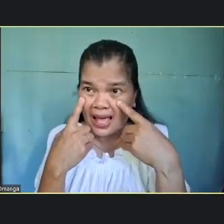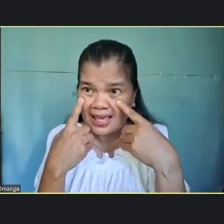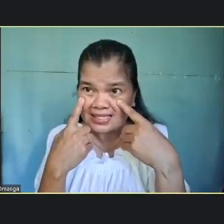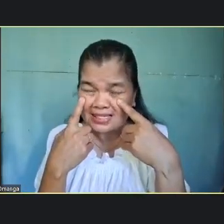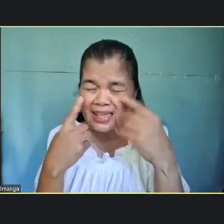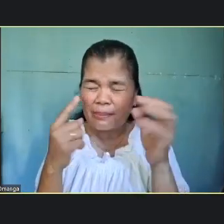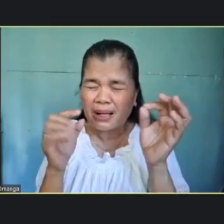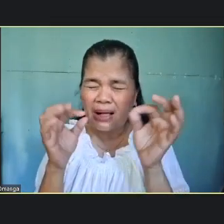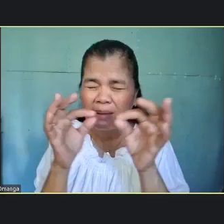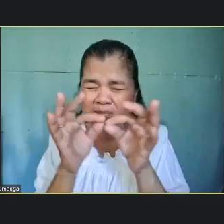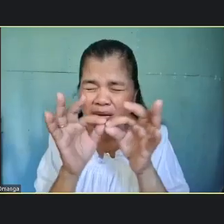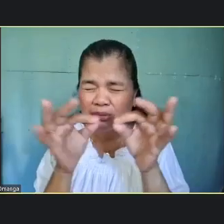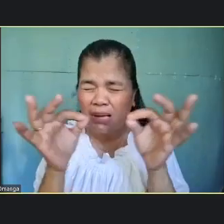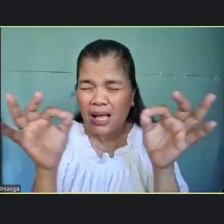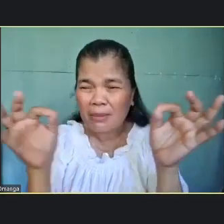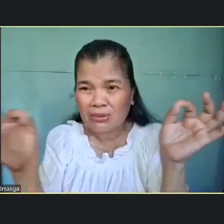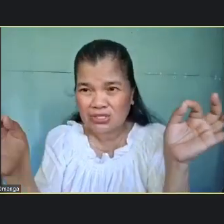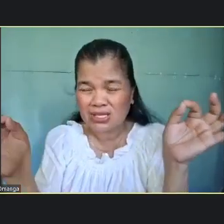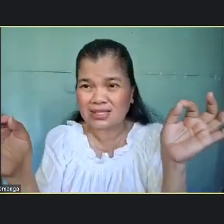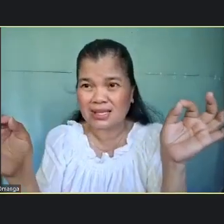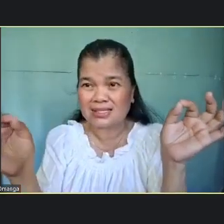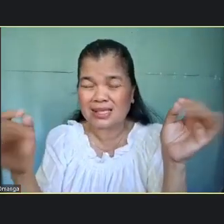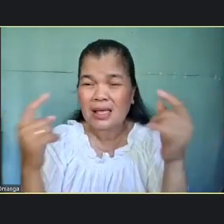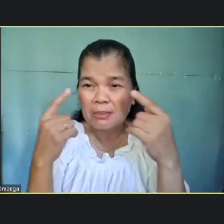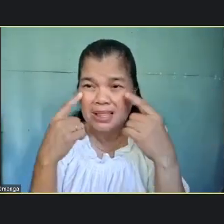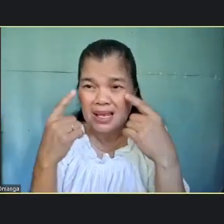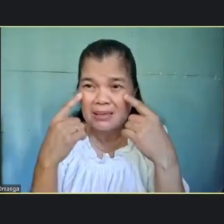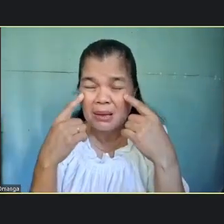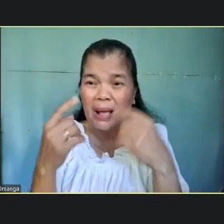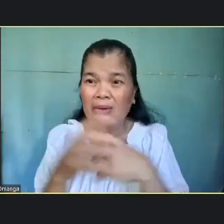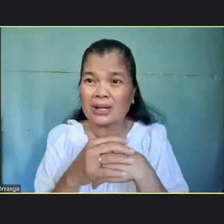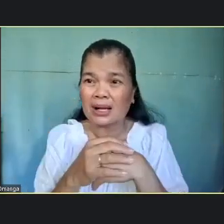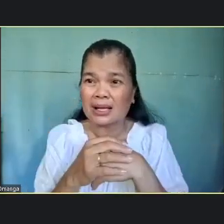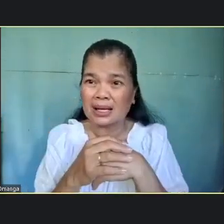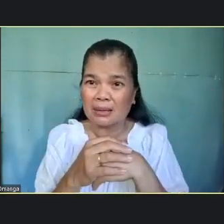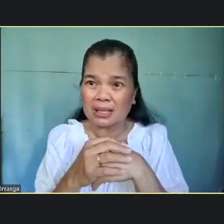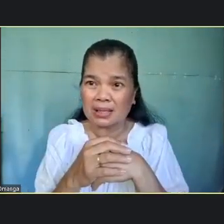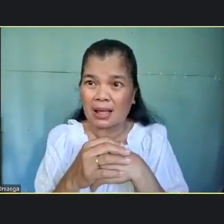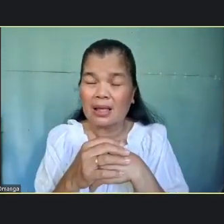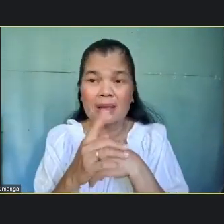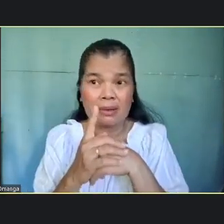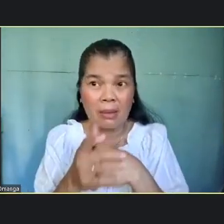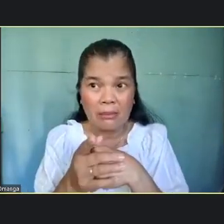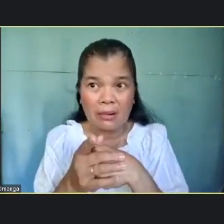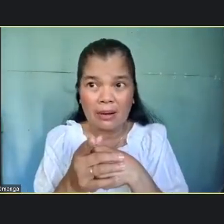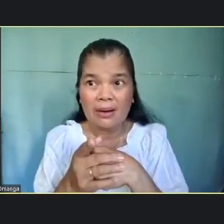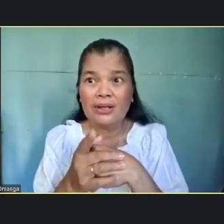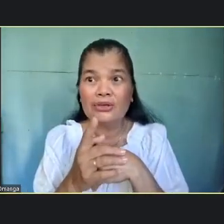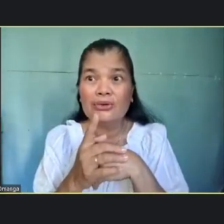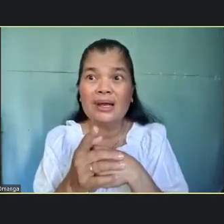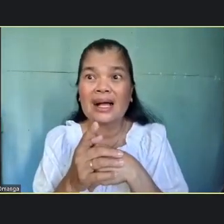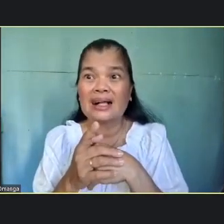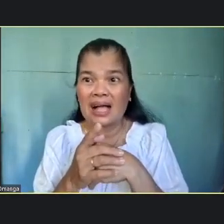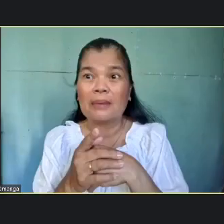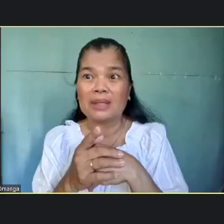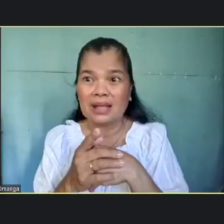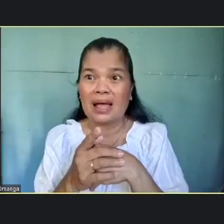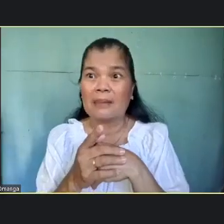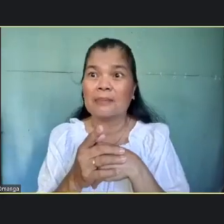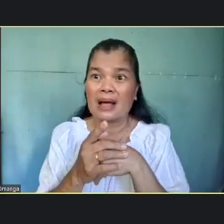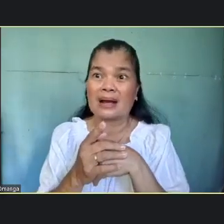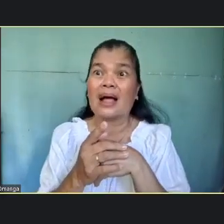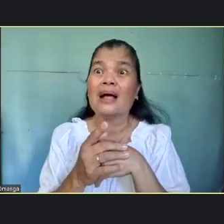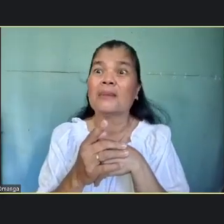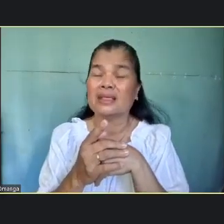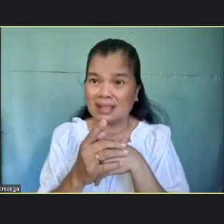their eyes. Kaya pagka masyado mahaba yung sentence, madaling mapagod ang kanilang mata. Remember, yun lang ang gamit